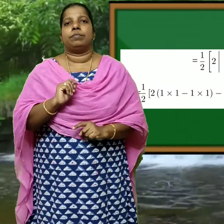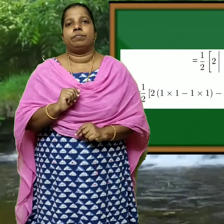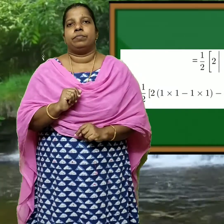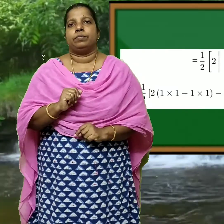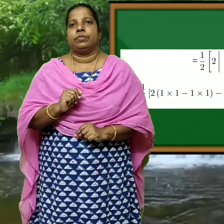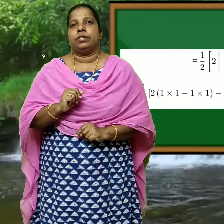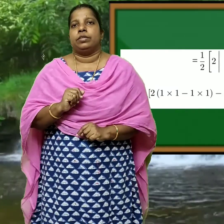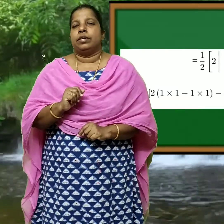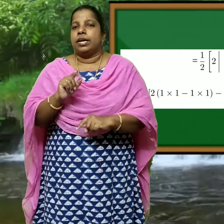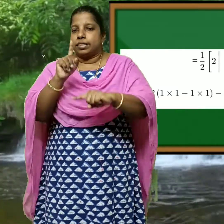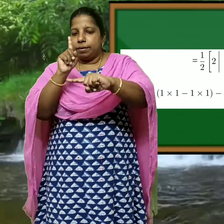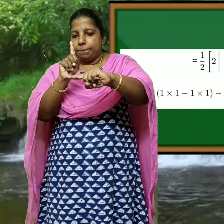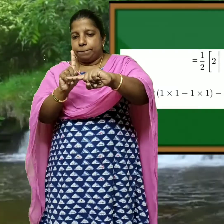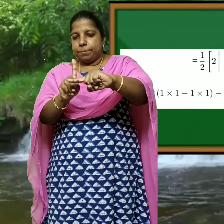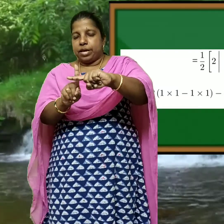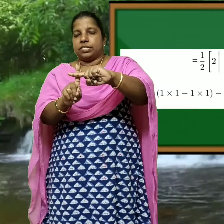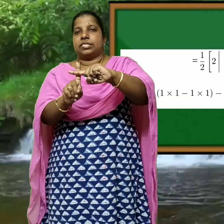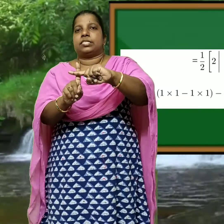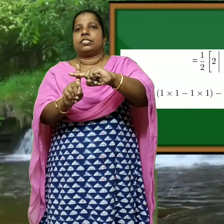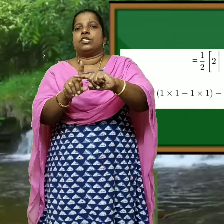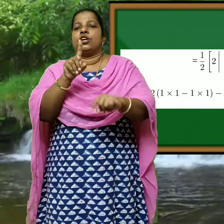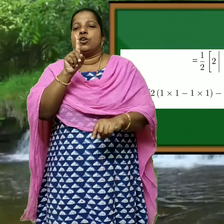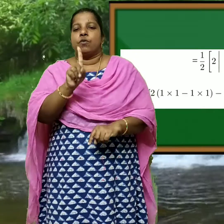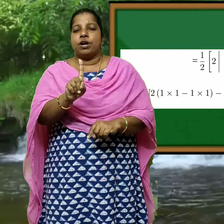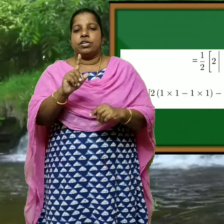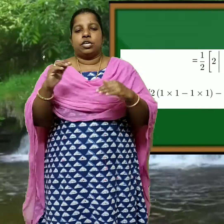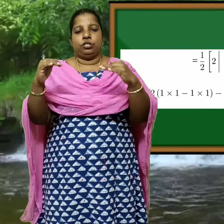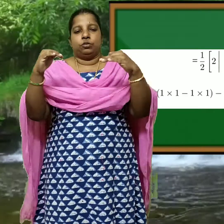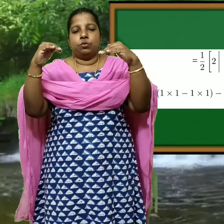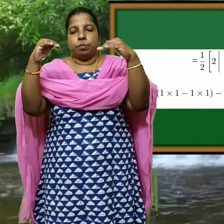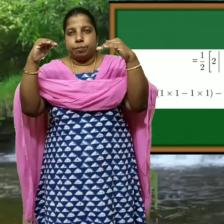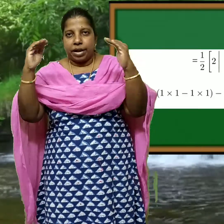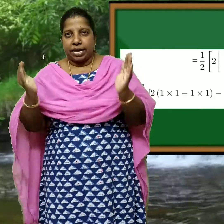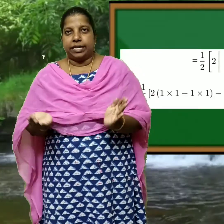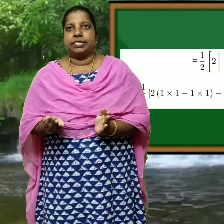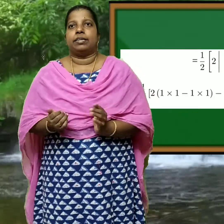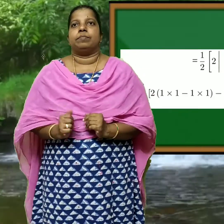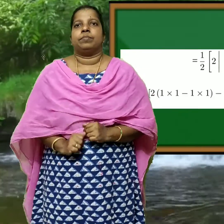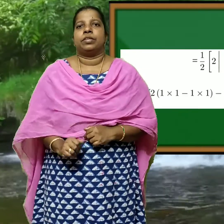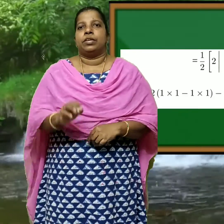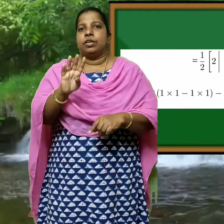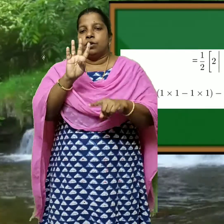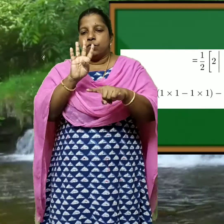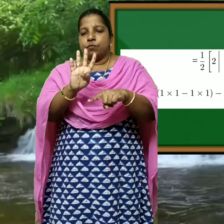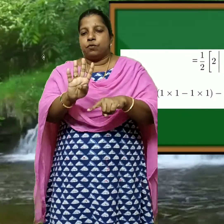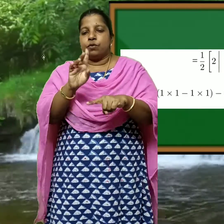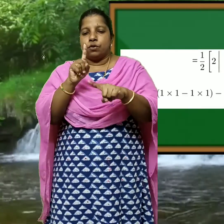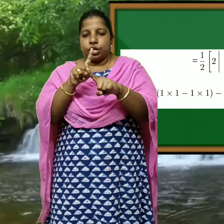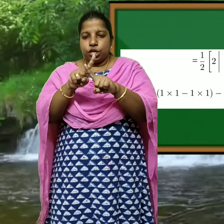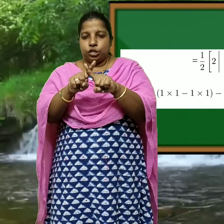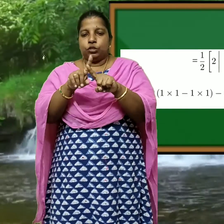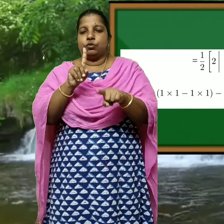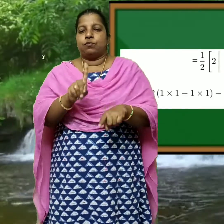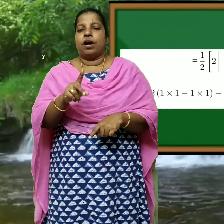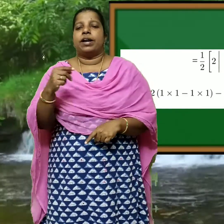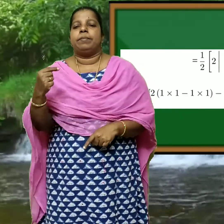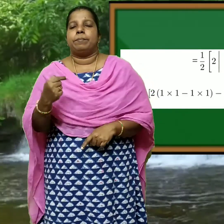1. അടുത്ത് പ്ലസ് 1 ഇൻറ്റു ബ്രാക്കറ്റിൽ 4 into 1